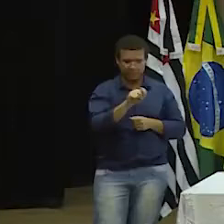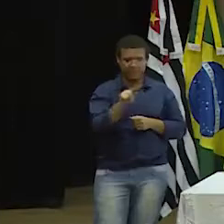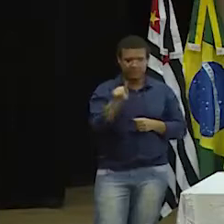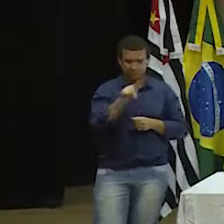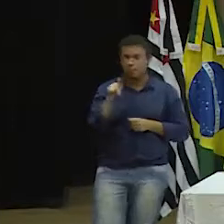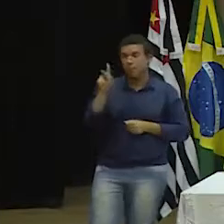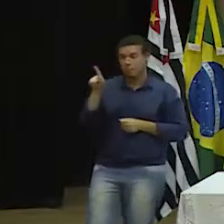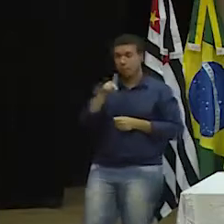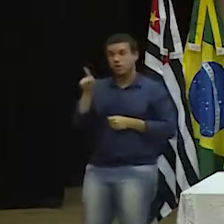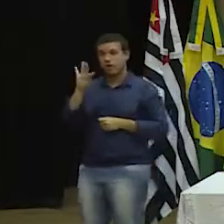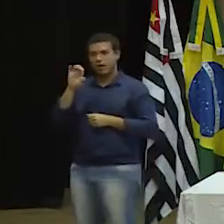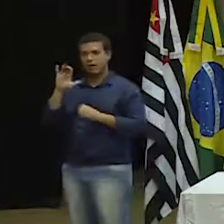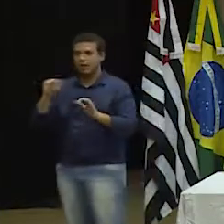Segundo a professora Teca,